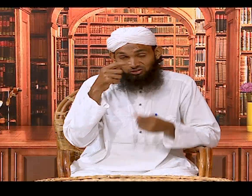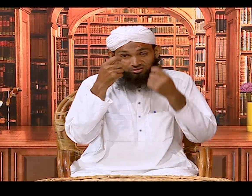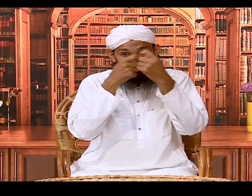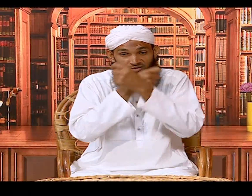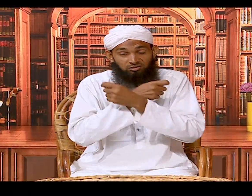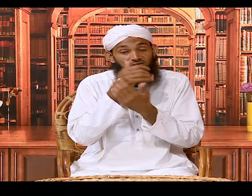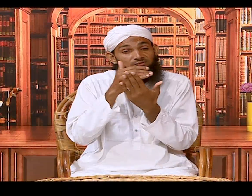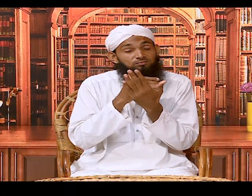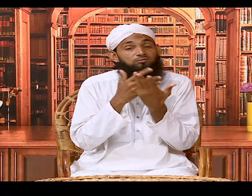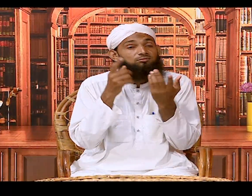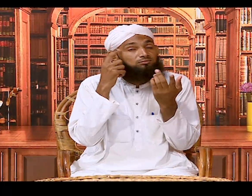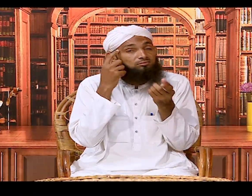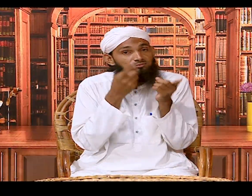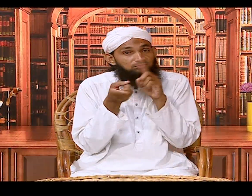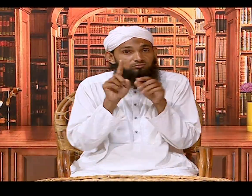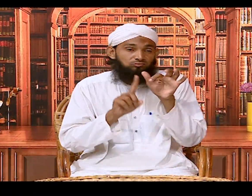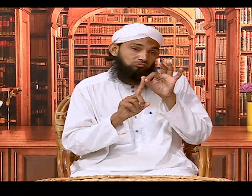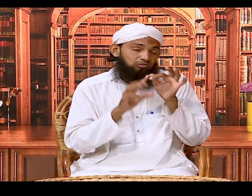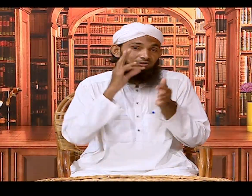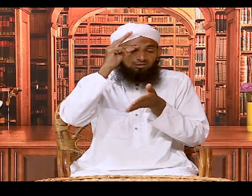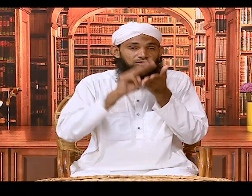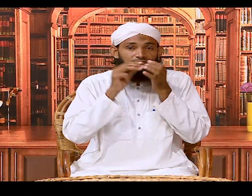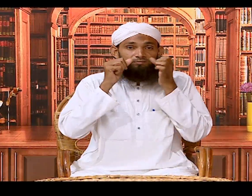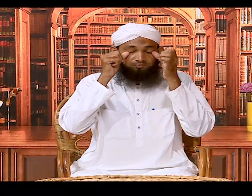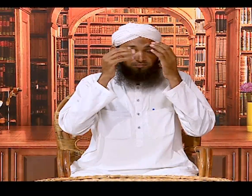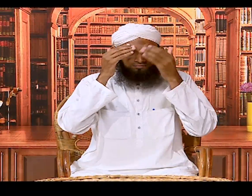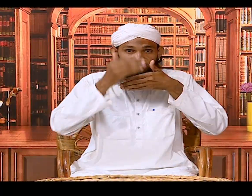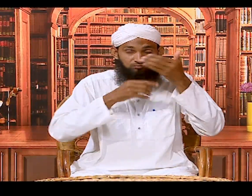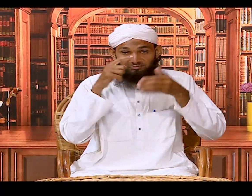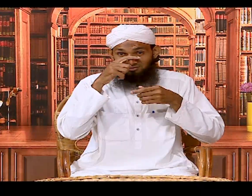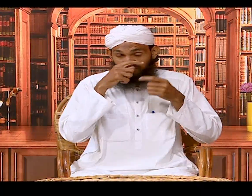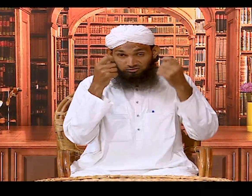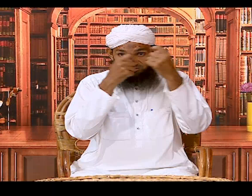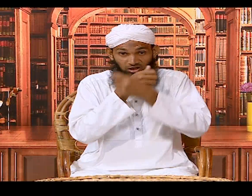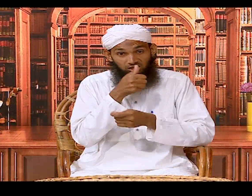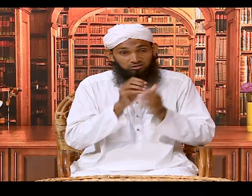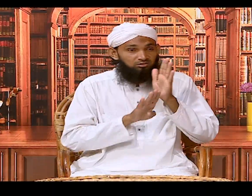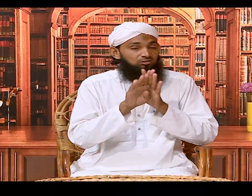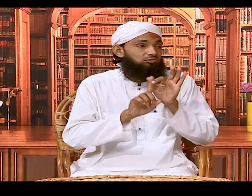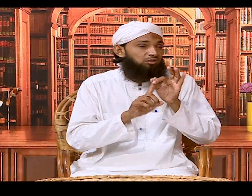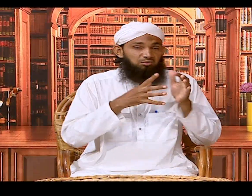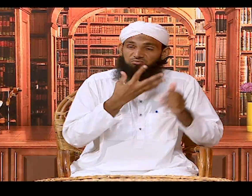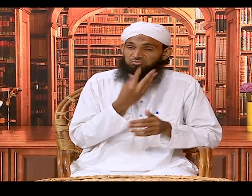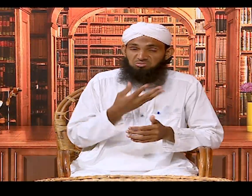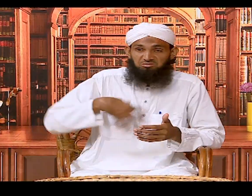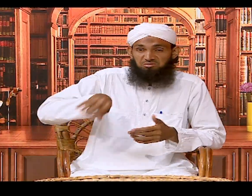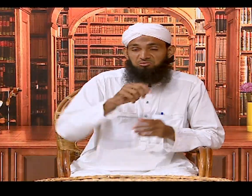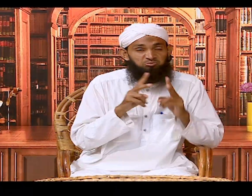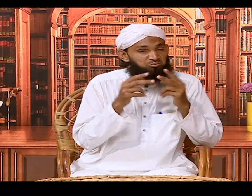ہو اچھی ہے۔ افسوس یہ ہے کہ ہماری ایک تعداد وہاں حیا نہیں کرتی جہاں حیا کرنی چاہیے،